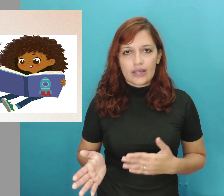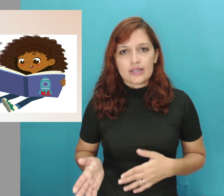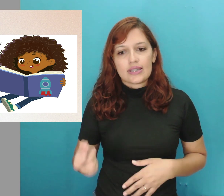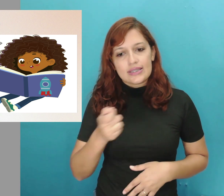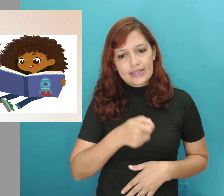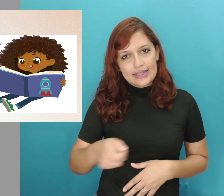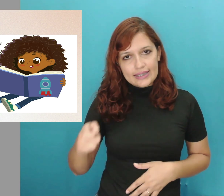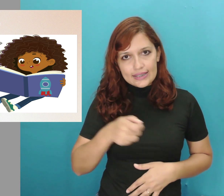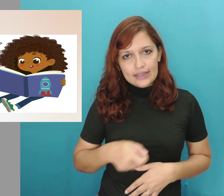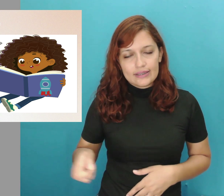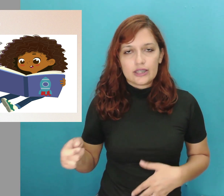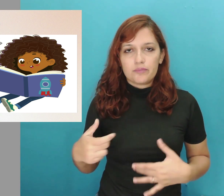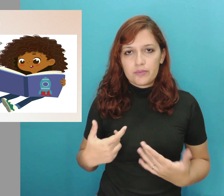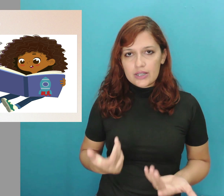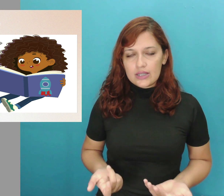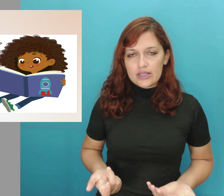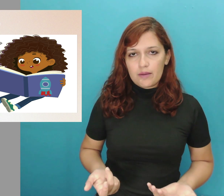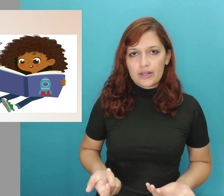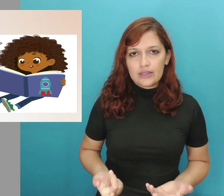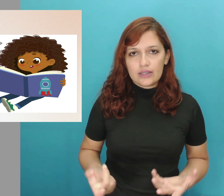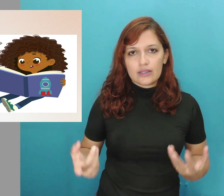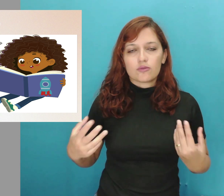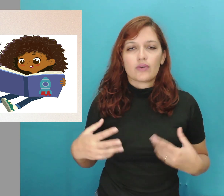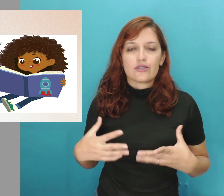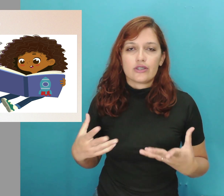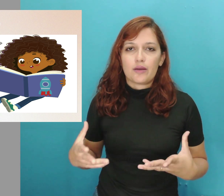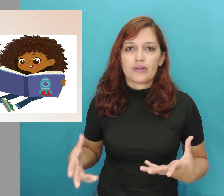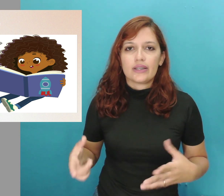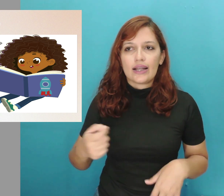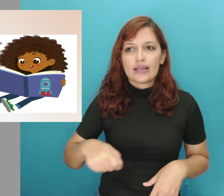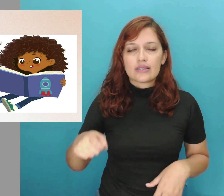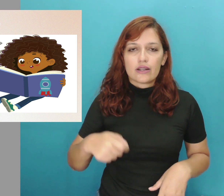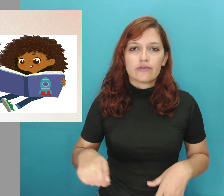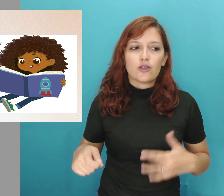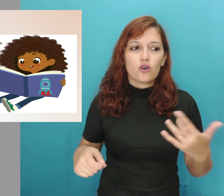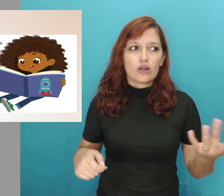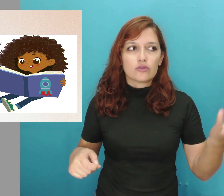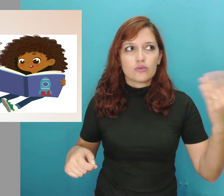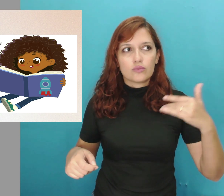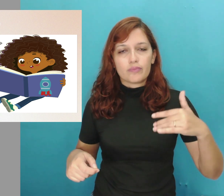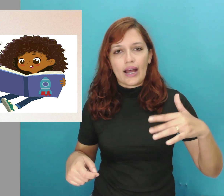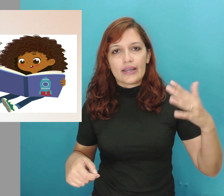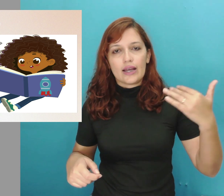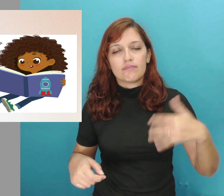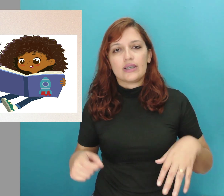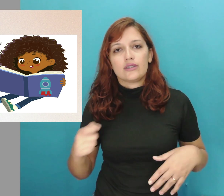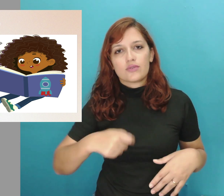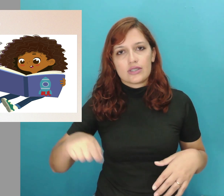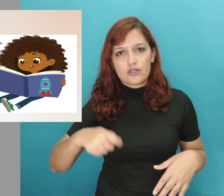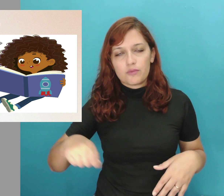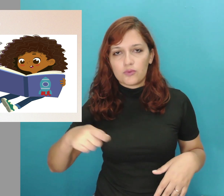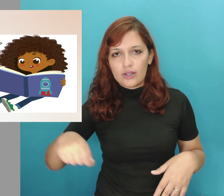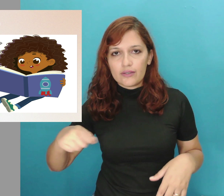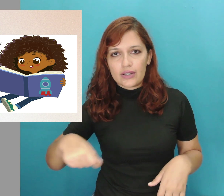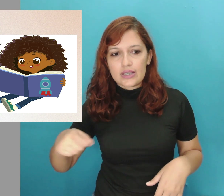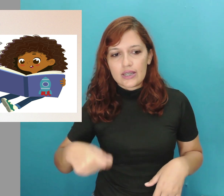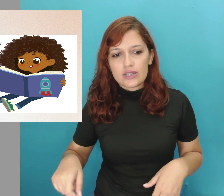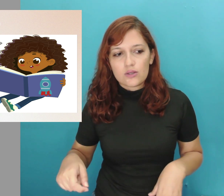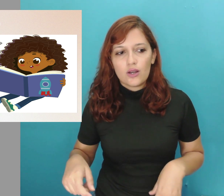portuguesa escrita também precisa ser aprendida. A gente aprende a ler e escrever ou quando o pai e a mãe nos estimula a fazer isso,